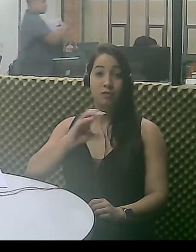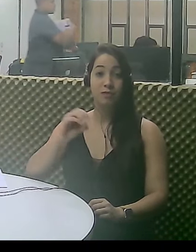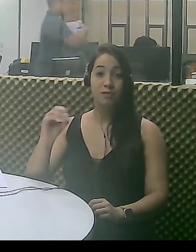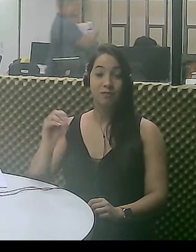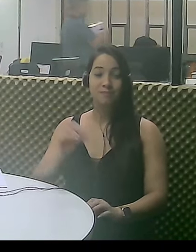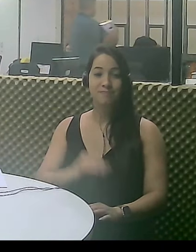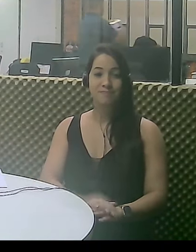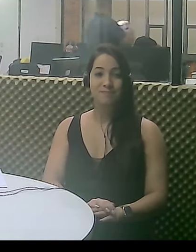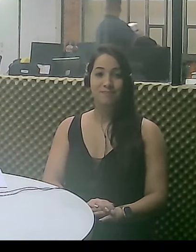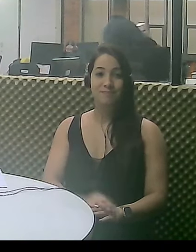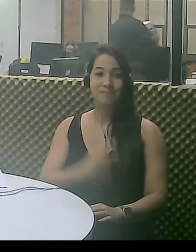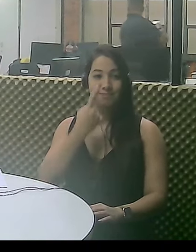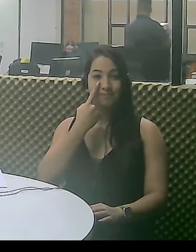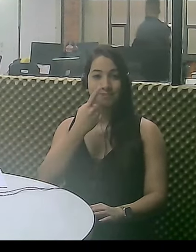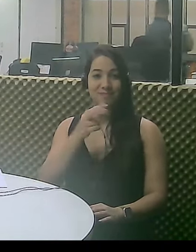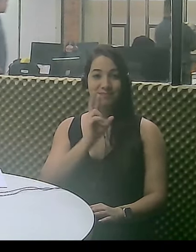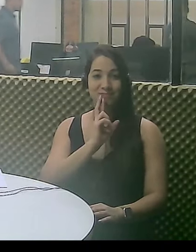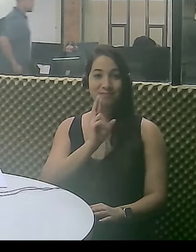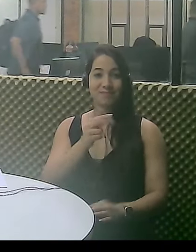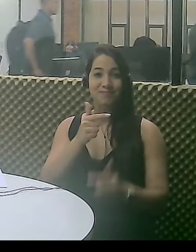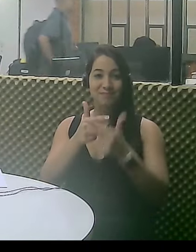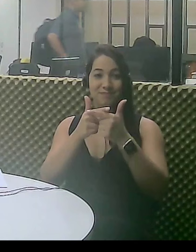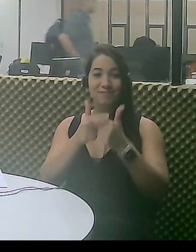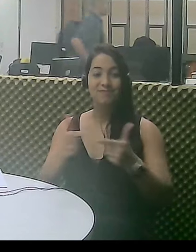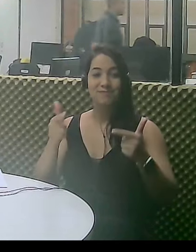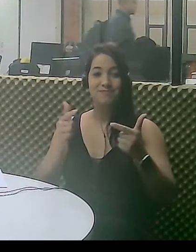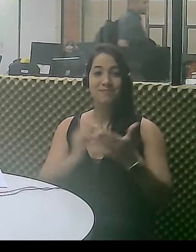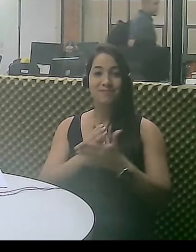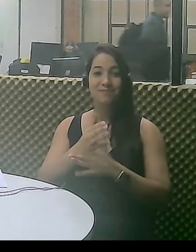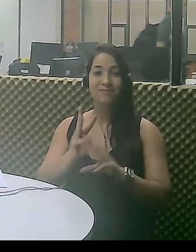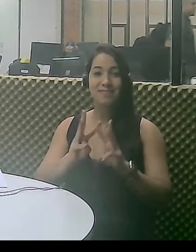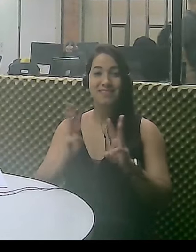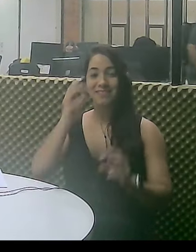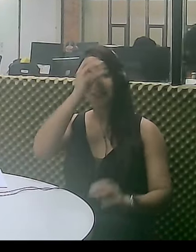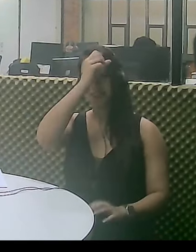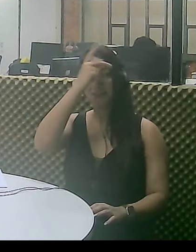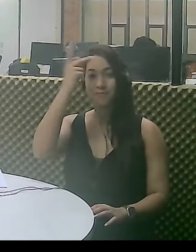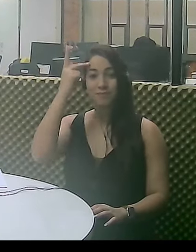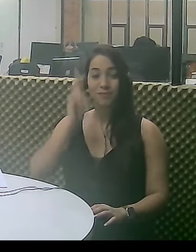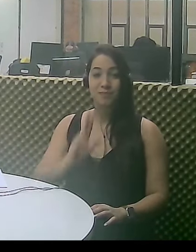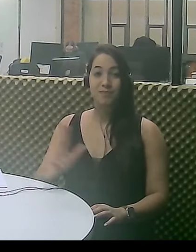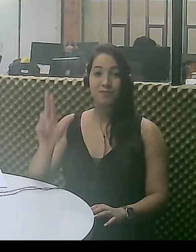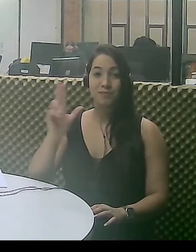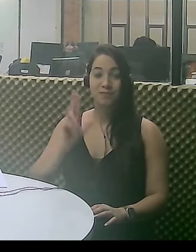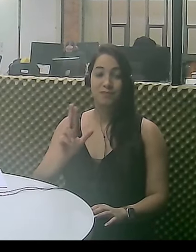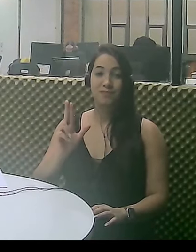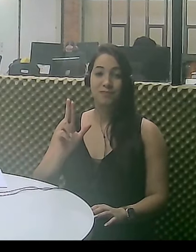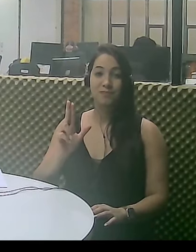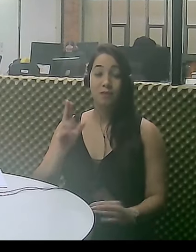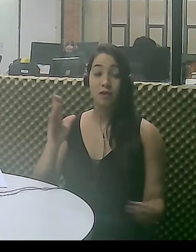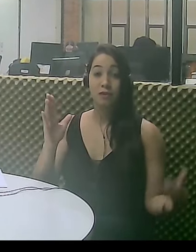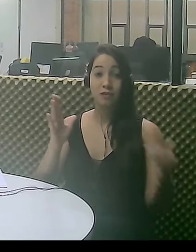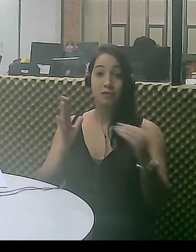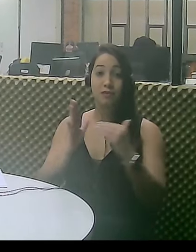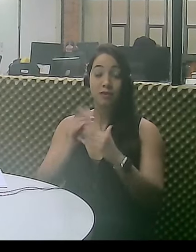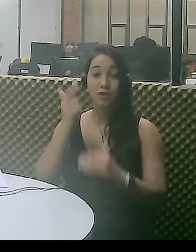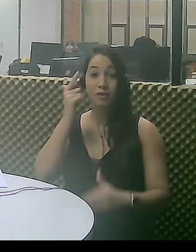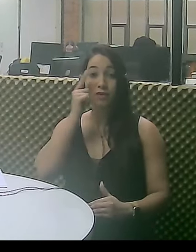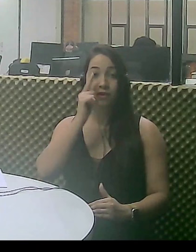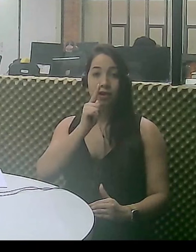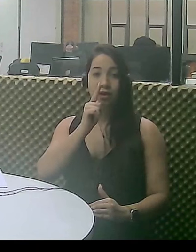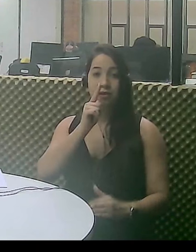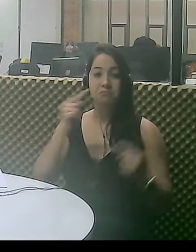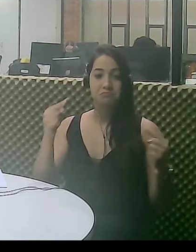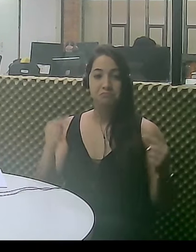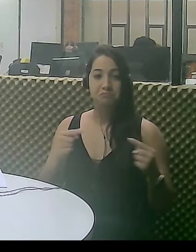3239-2800. Para conferir o resultado do sorteio, acesse o portal da Prefeitura de Uberlândia. O prazo para o ganhador se